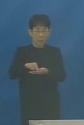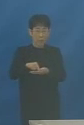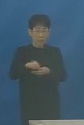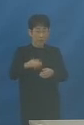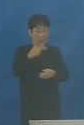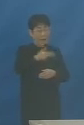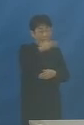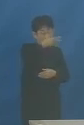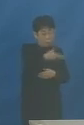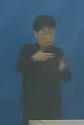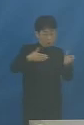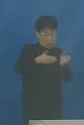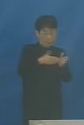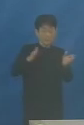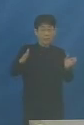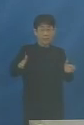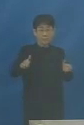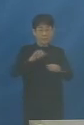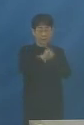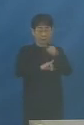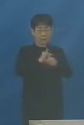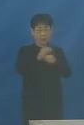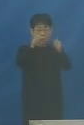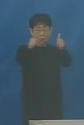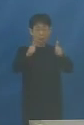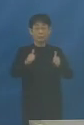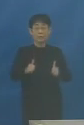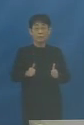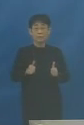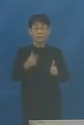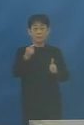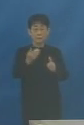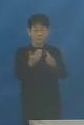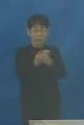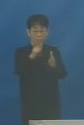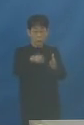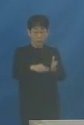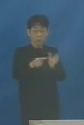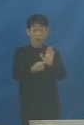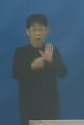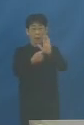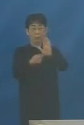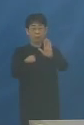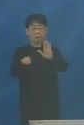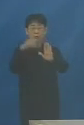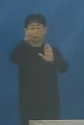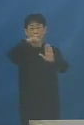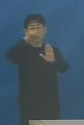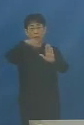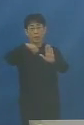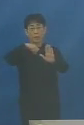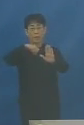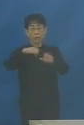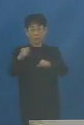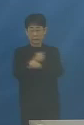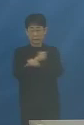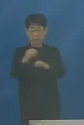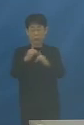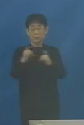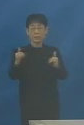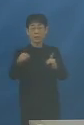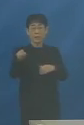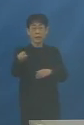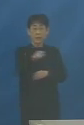にホームページの方にあのサイトアップしようと思うんですがえまああのいろんな事業所がですね